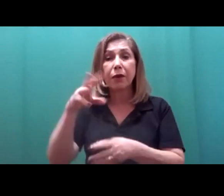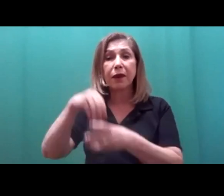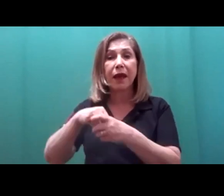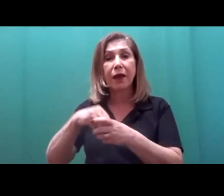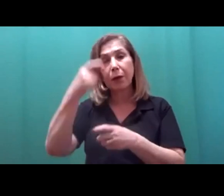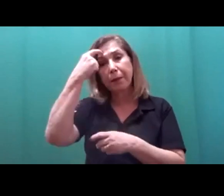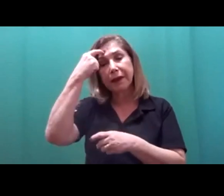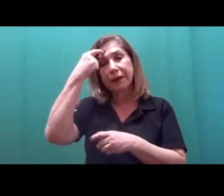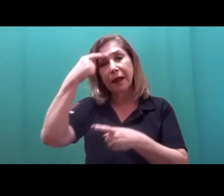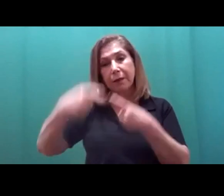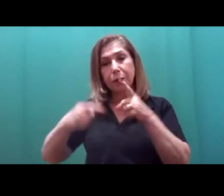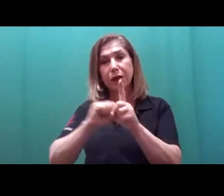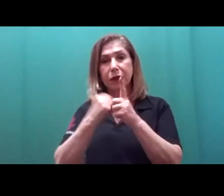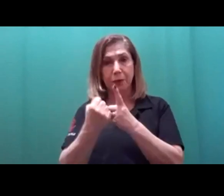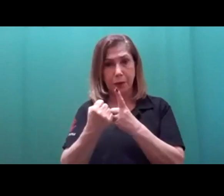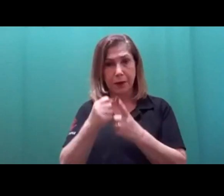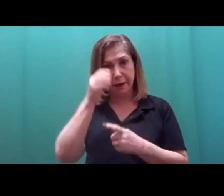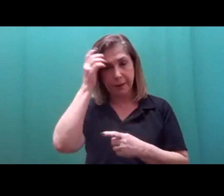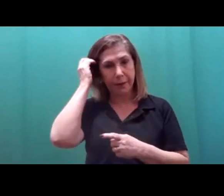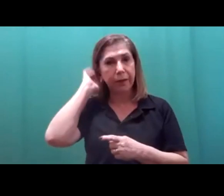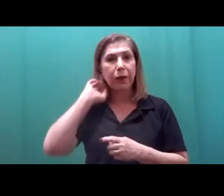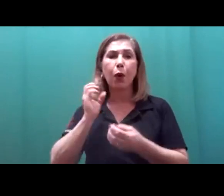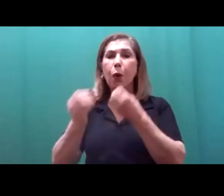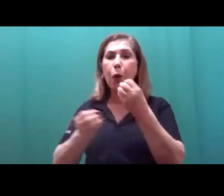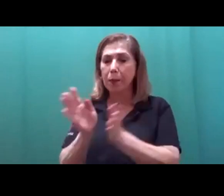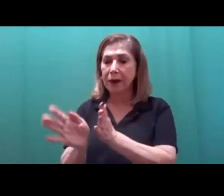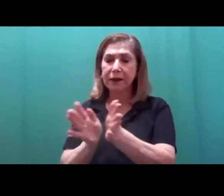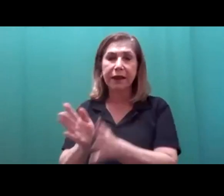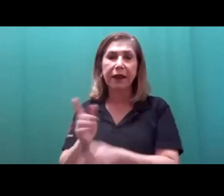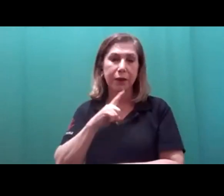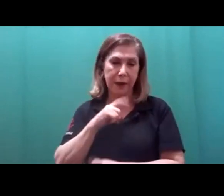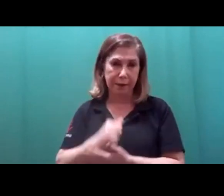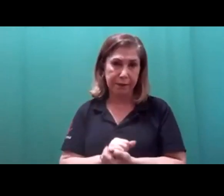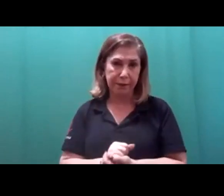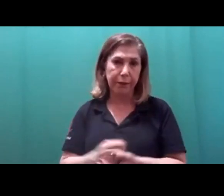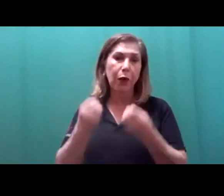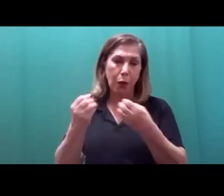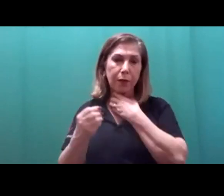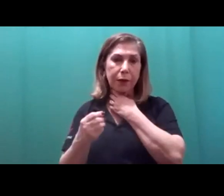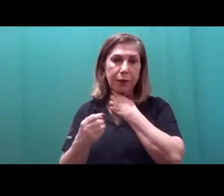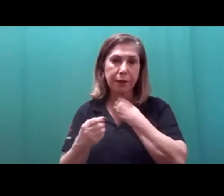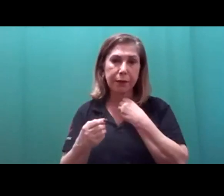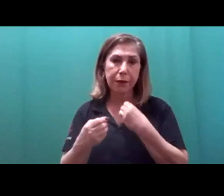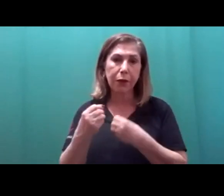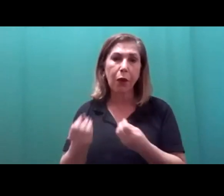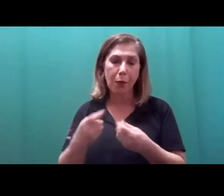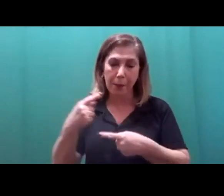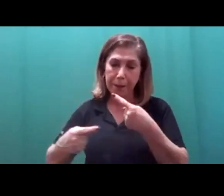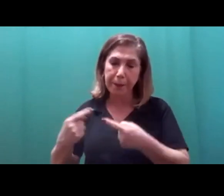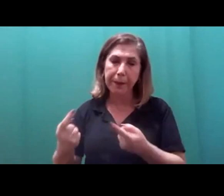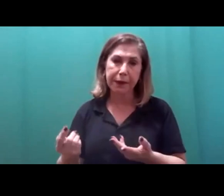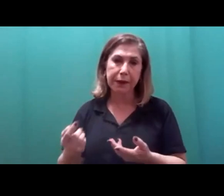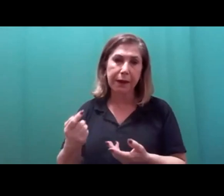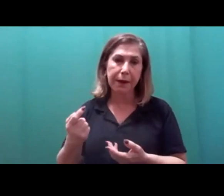política pública. Como a gente acessa esse conhecimento que está aí, que está para nós, no pensar da política pública, uma política